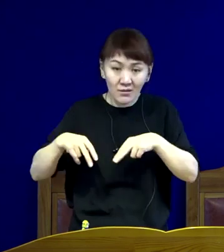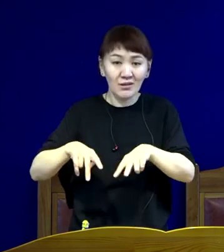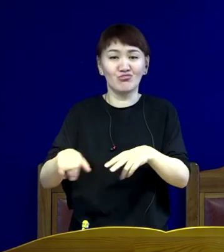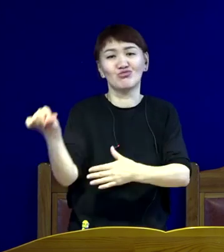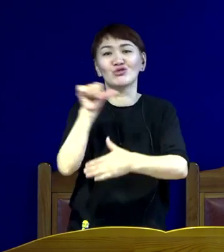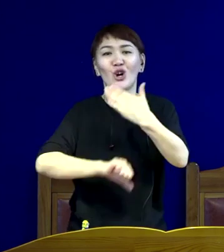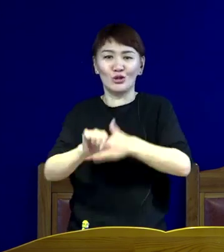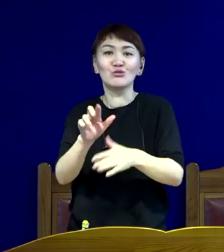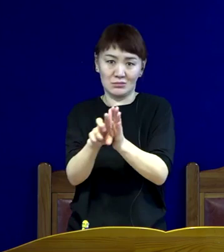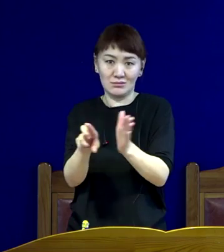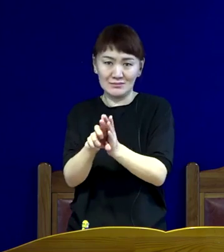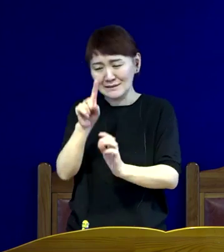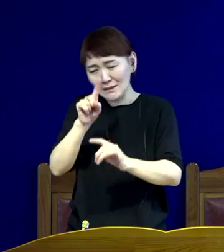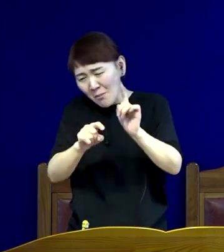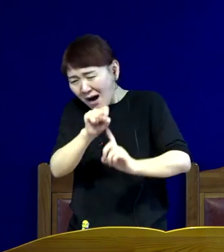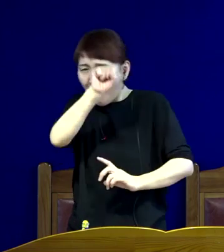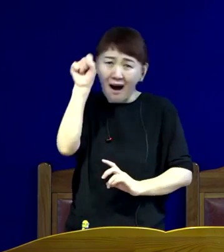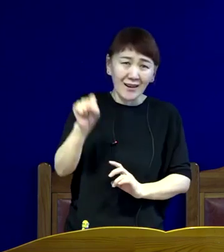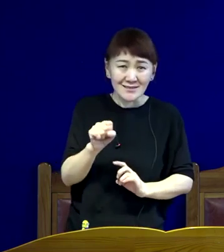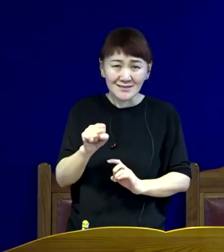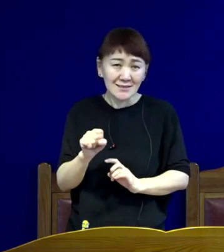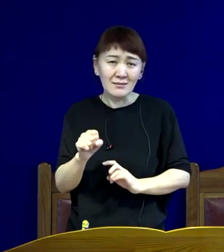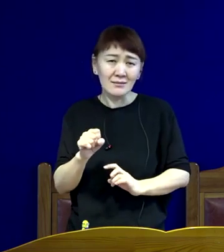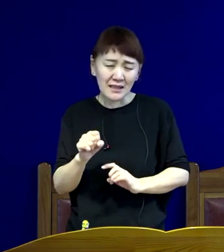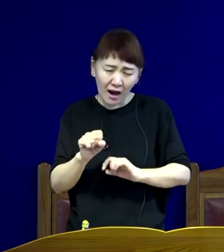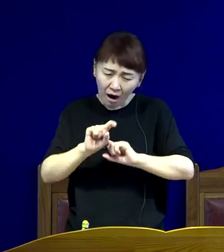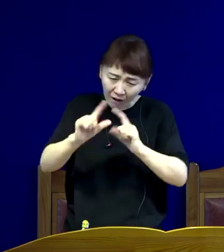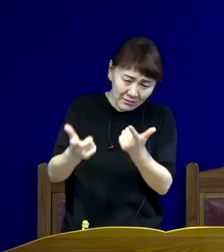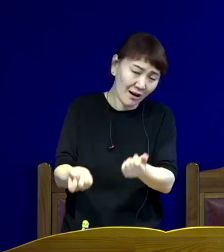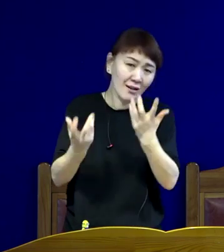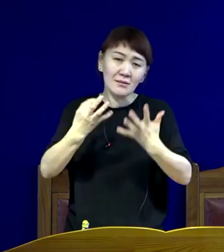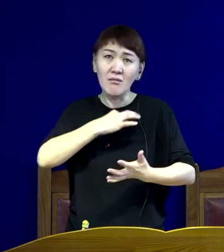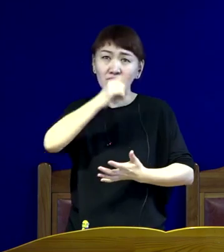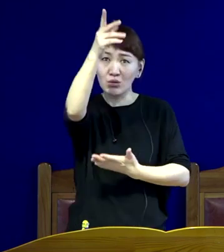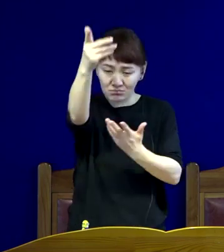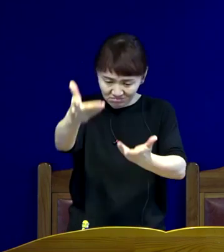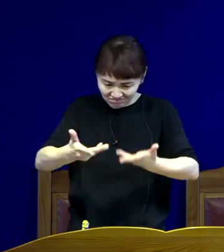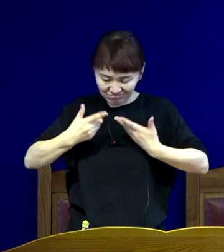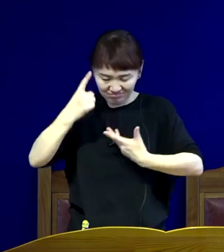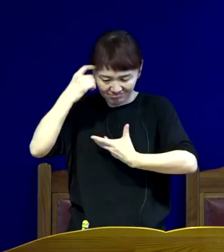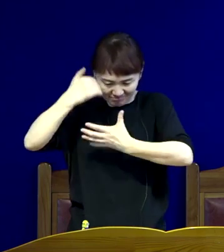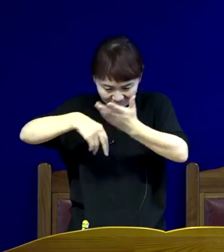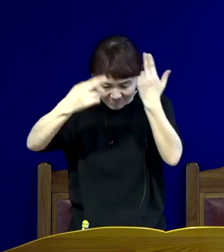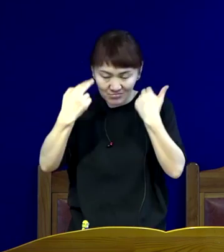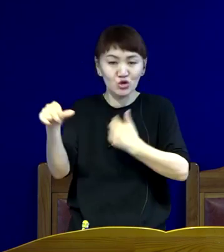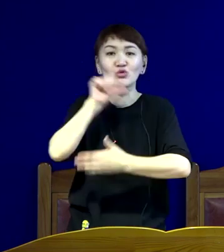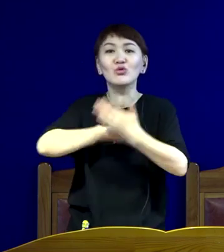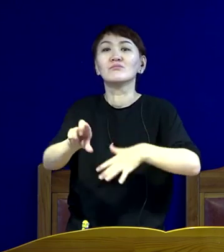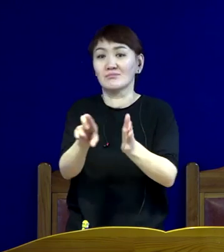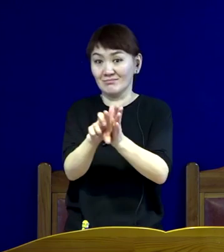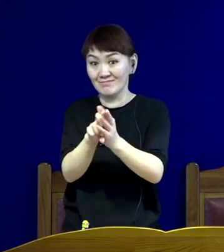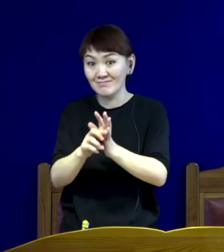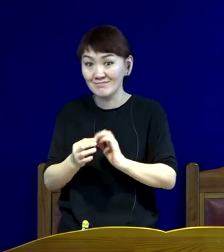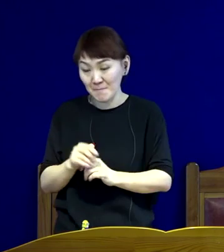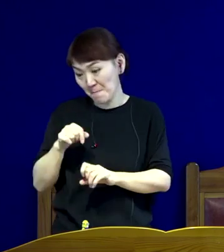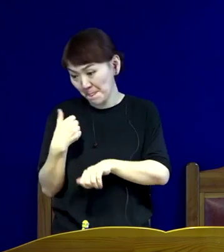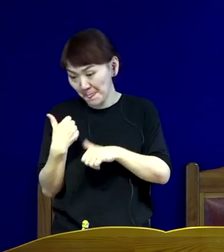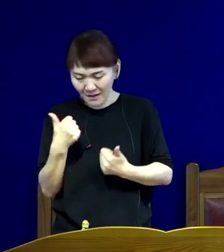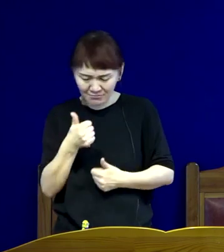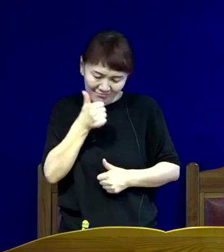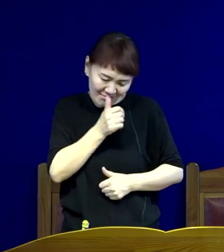гарсан тэр төгс байх боломжтой. Тийм үед би биенийг гэсэн сайн сэтгэлтэй байж